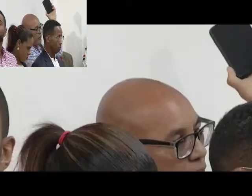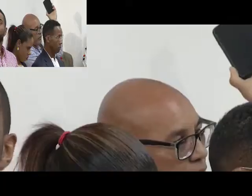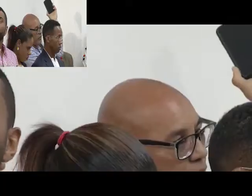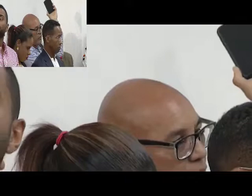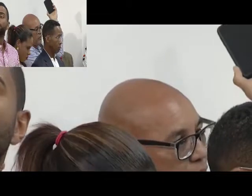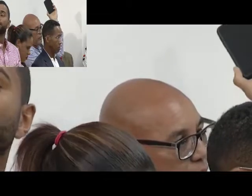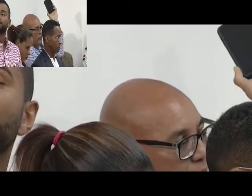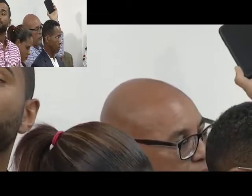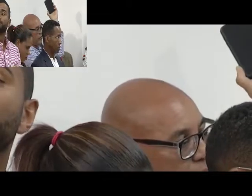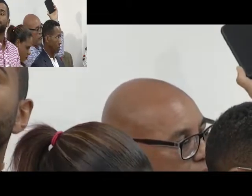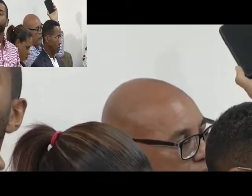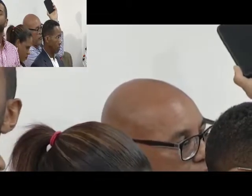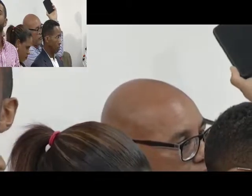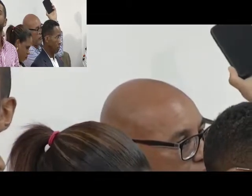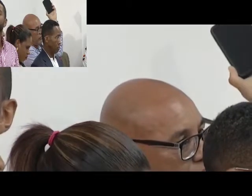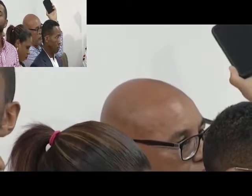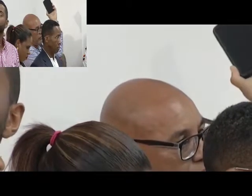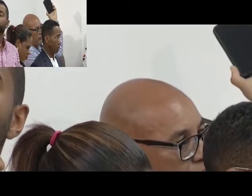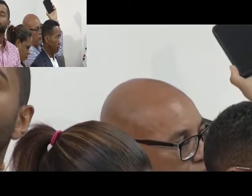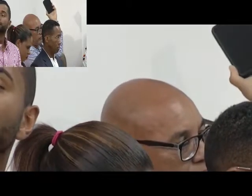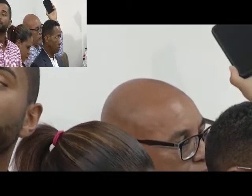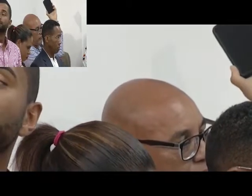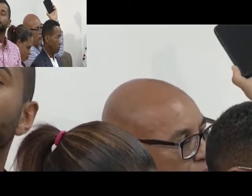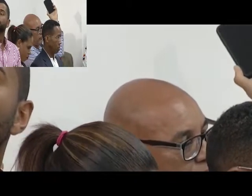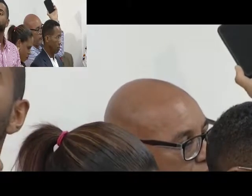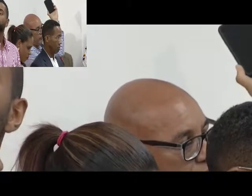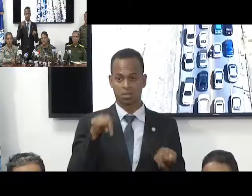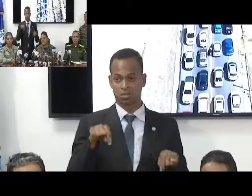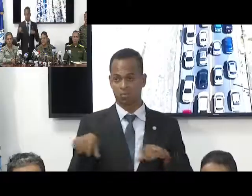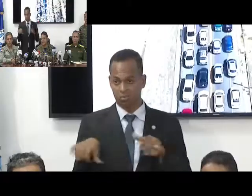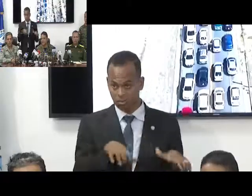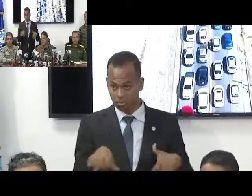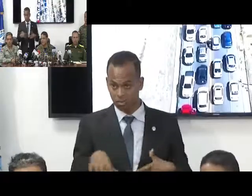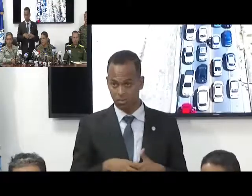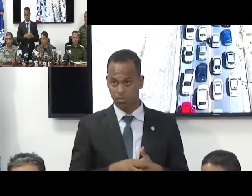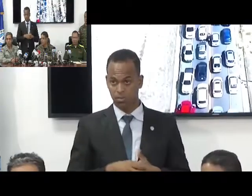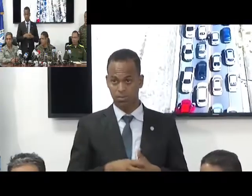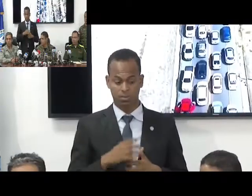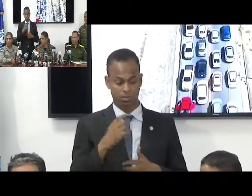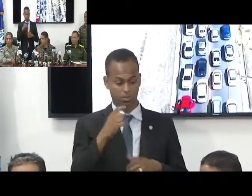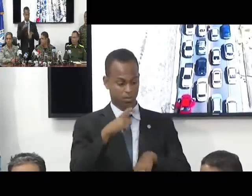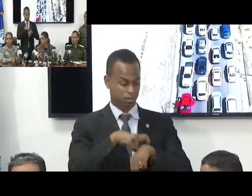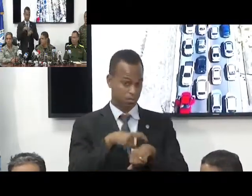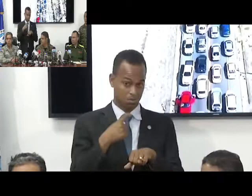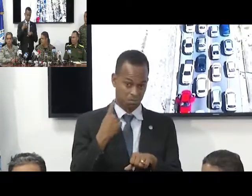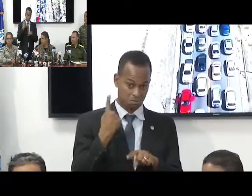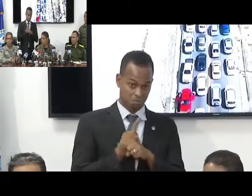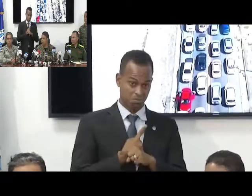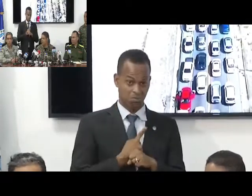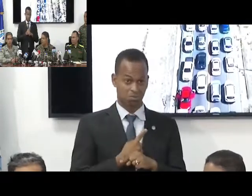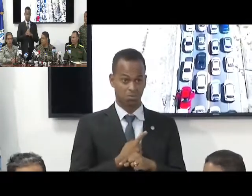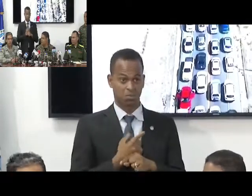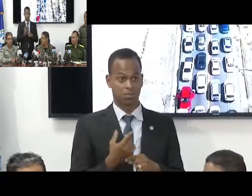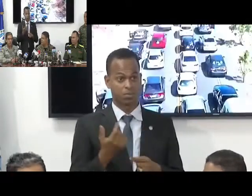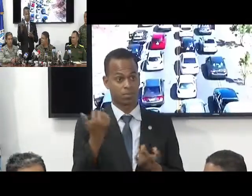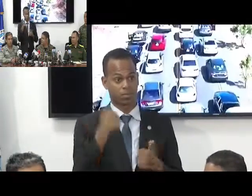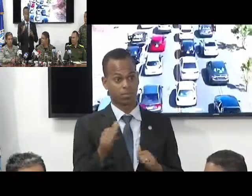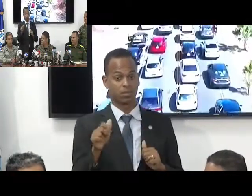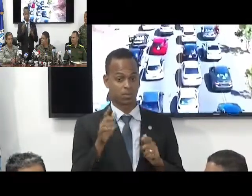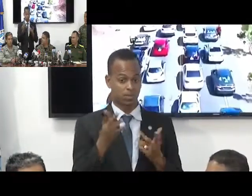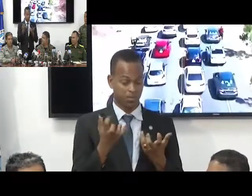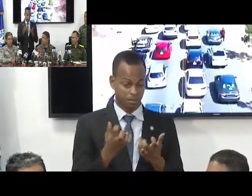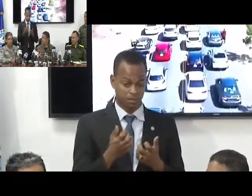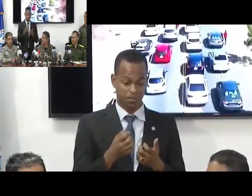el operativo para rendir el informe correspondiente, y aquí lo estamos haciendo en un horario oportuno. Así que cuando ustedes quieran conversar